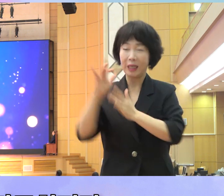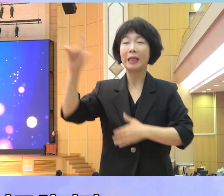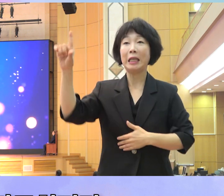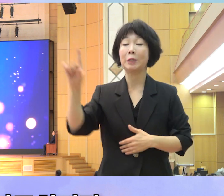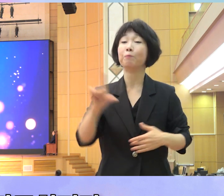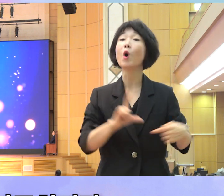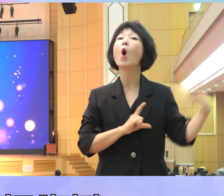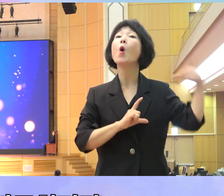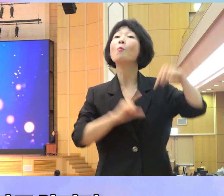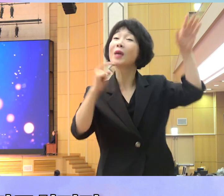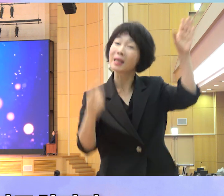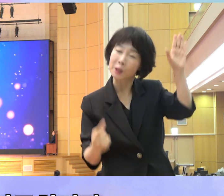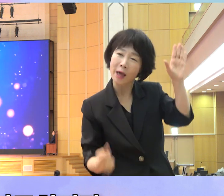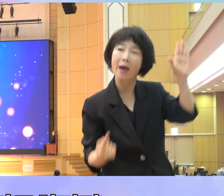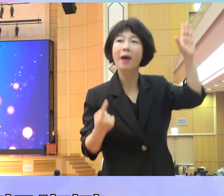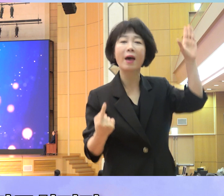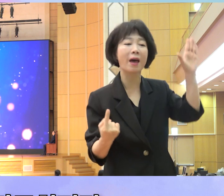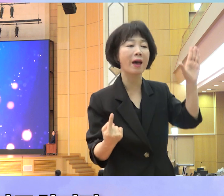예수 이름